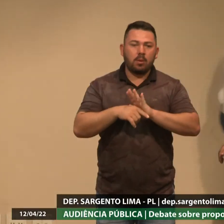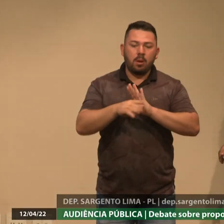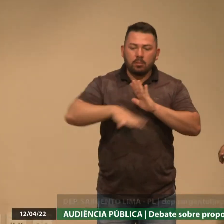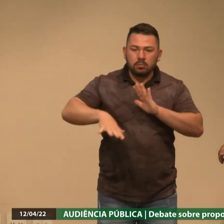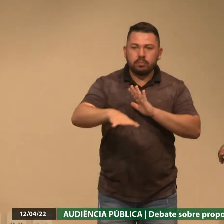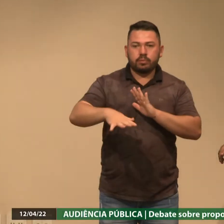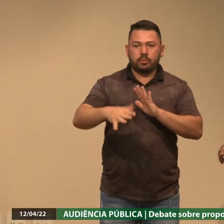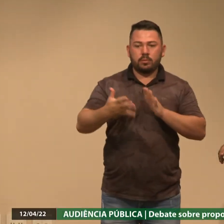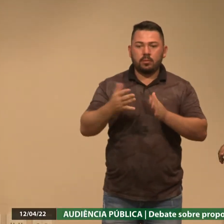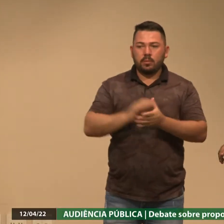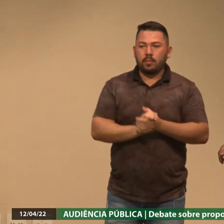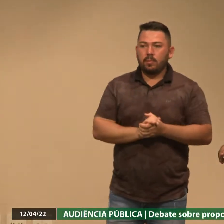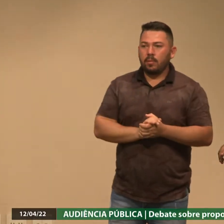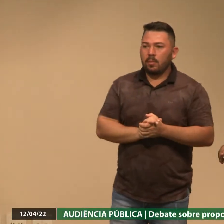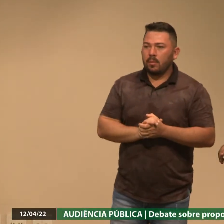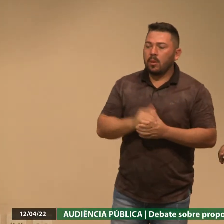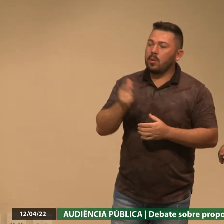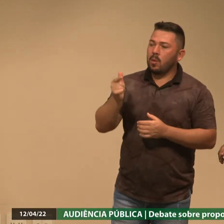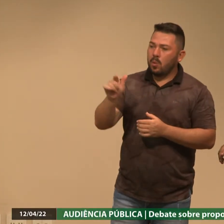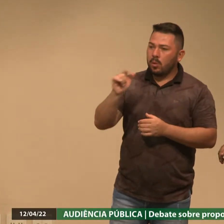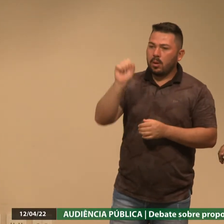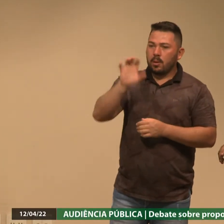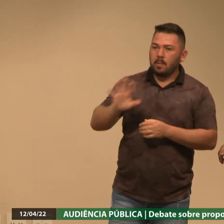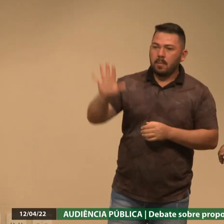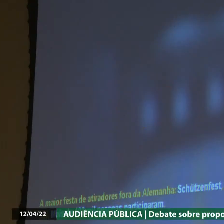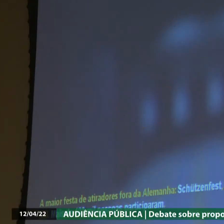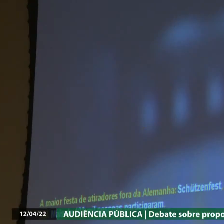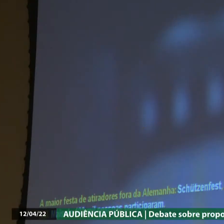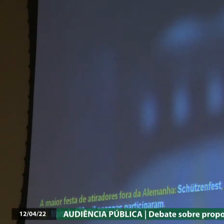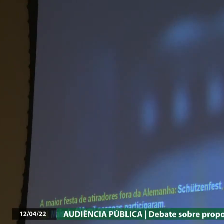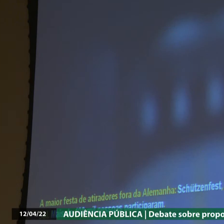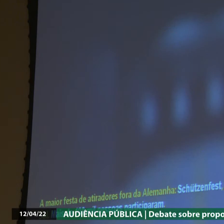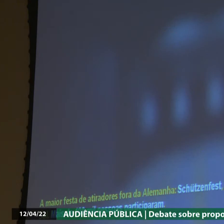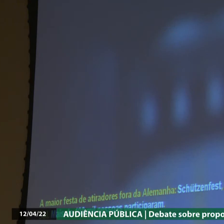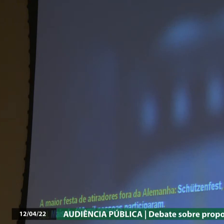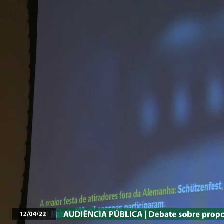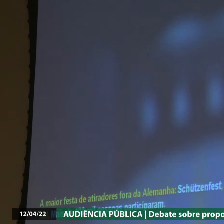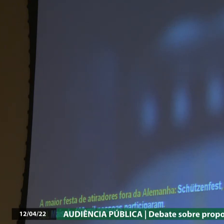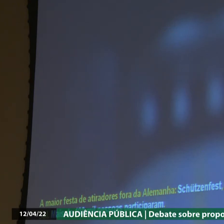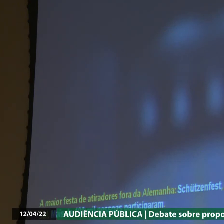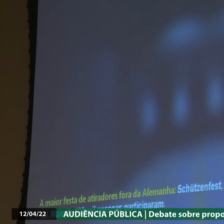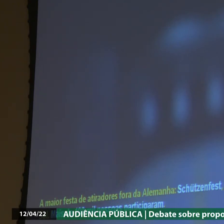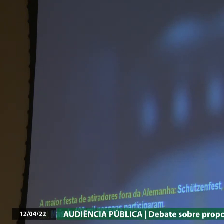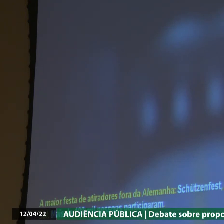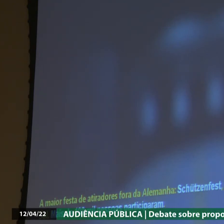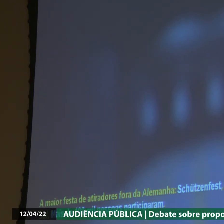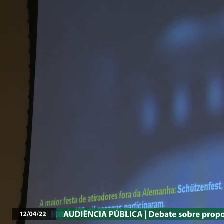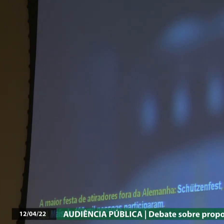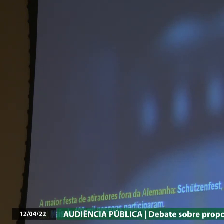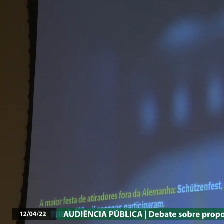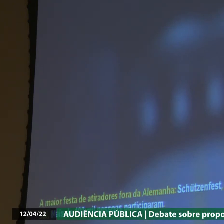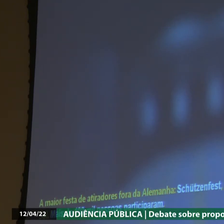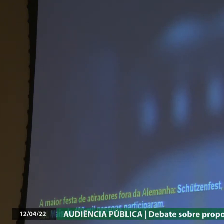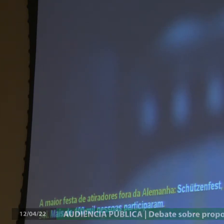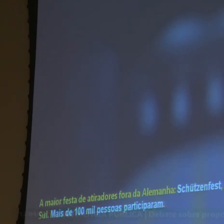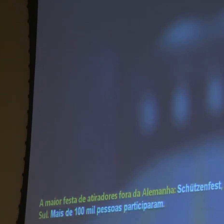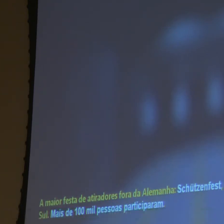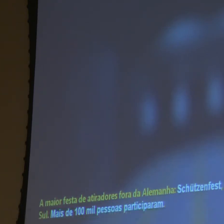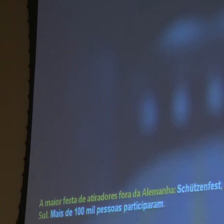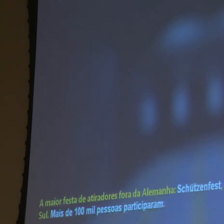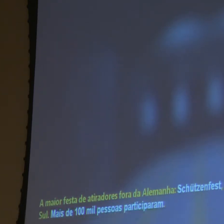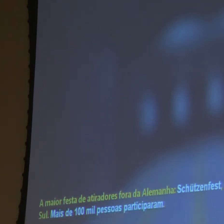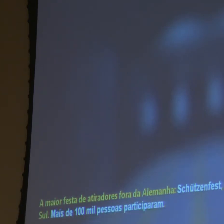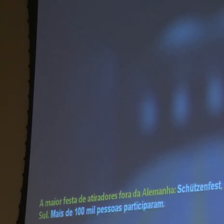não a próxima imagem por gentileza a maior festa de atiradores fora da Alemanha